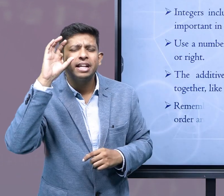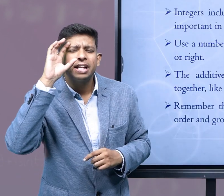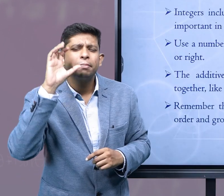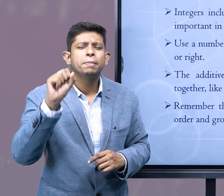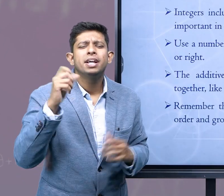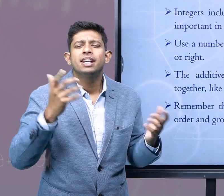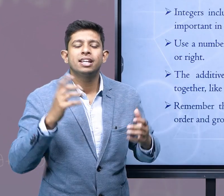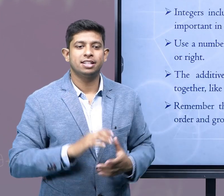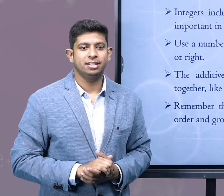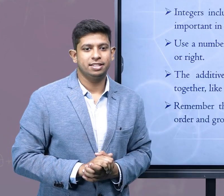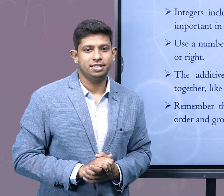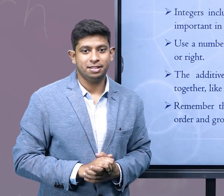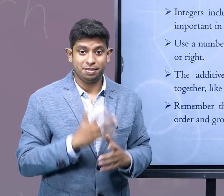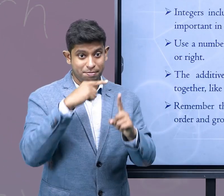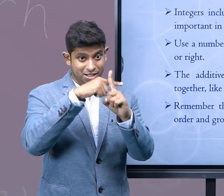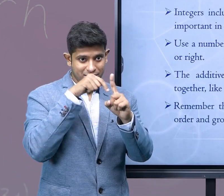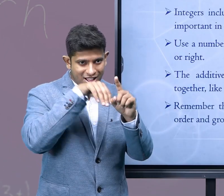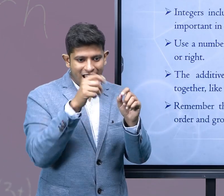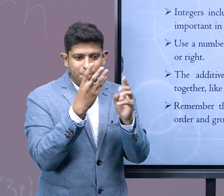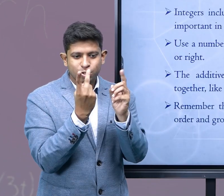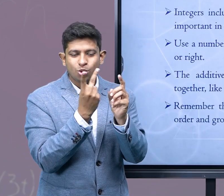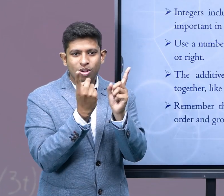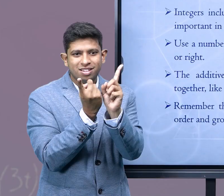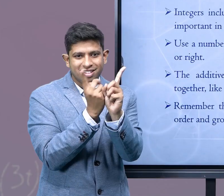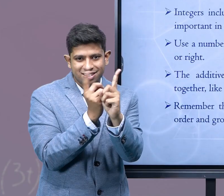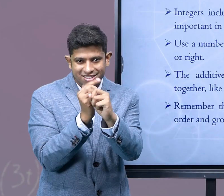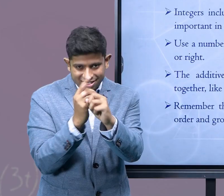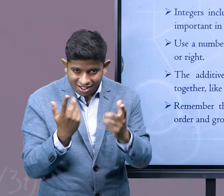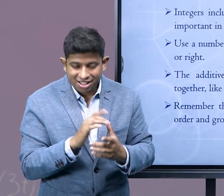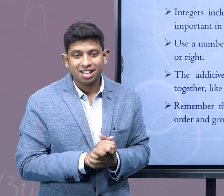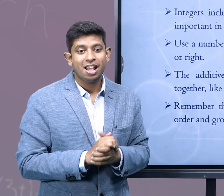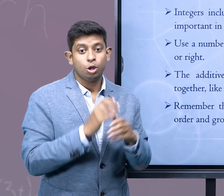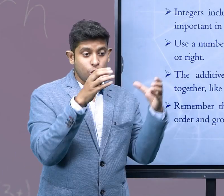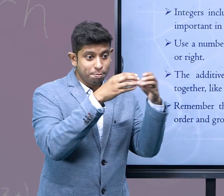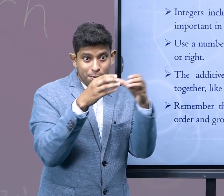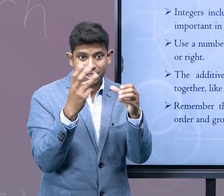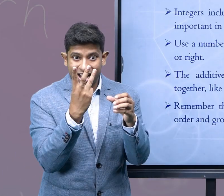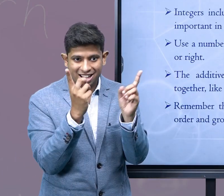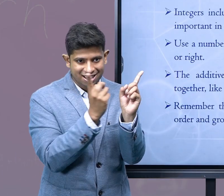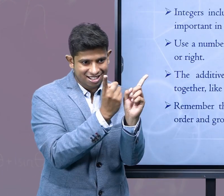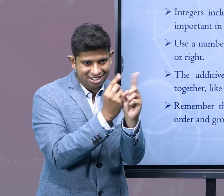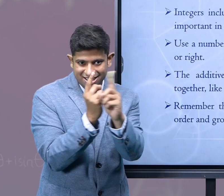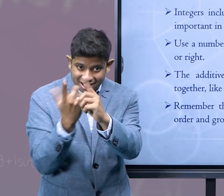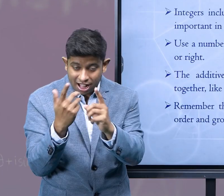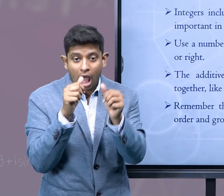कि 5 और -5। याद रखें कि योग में क्रम विनिमेय और साहचर्य